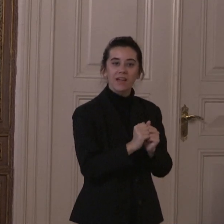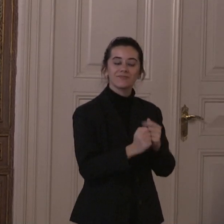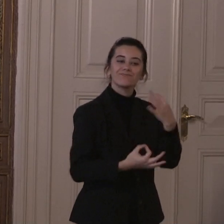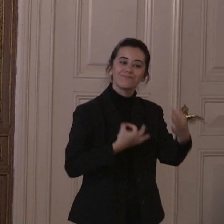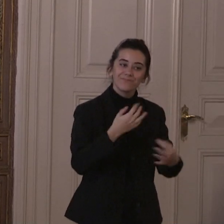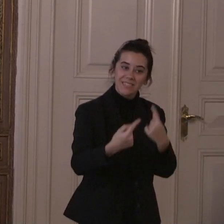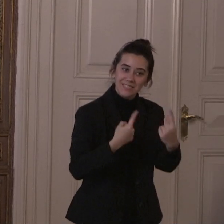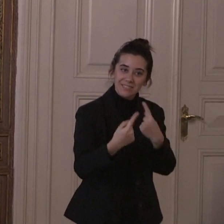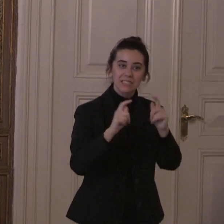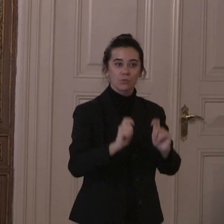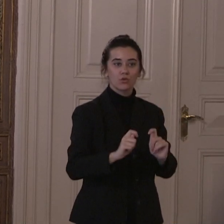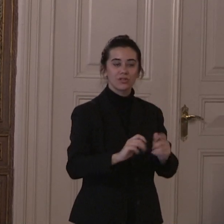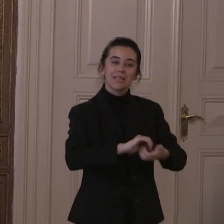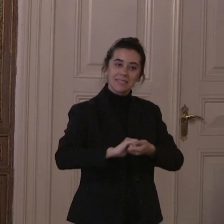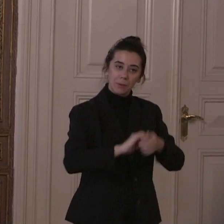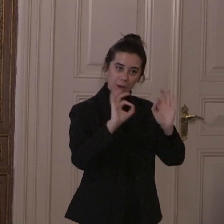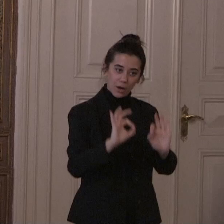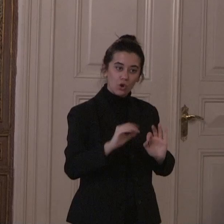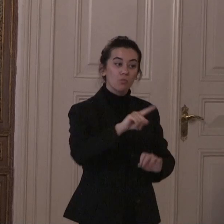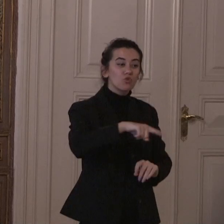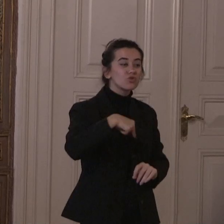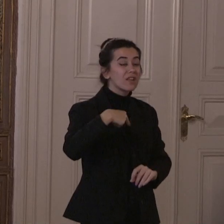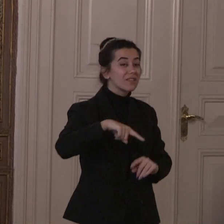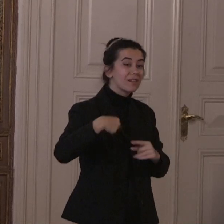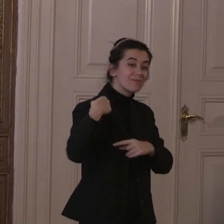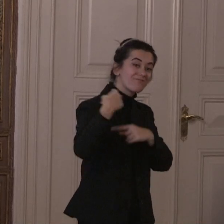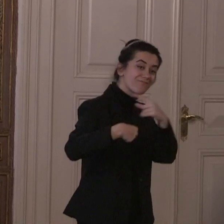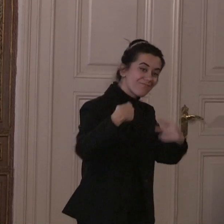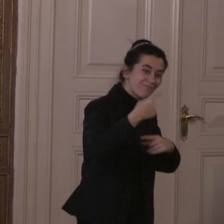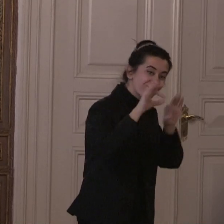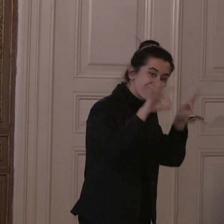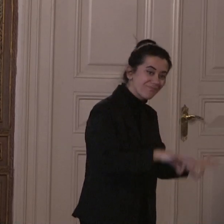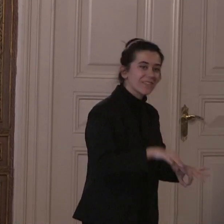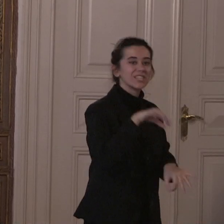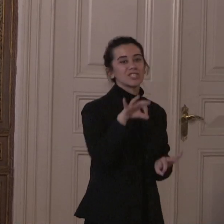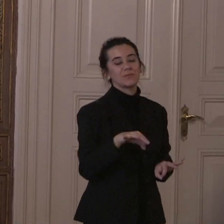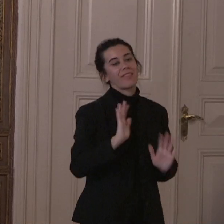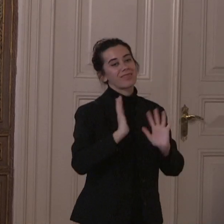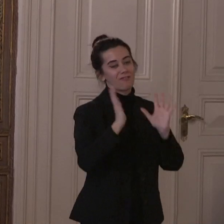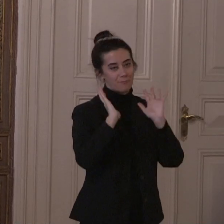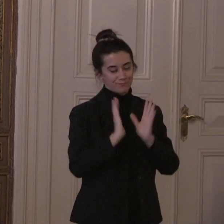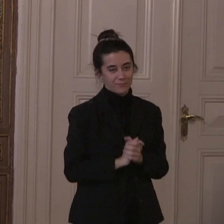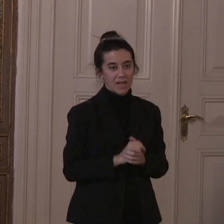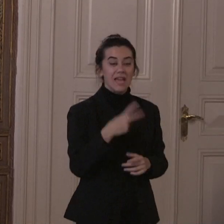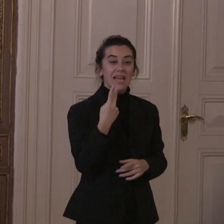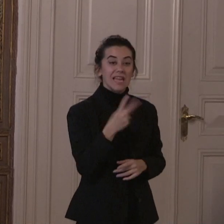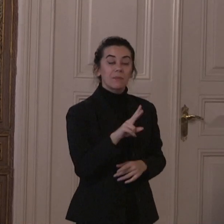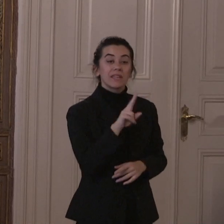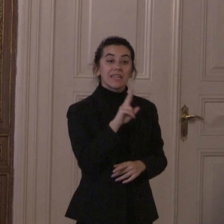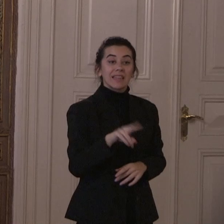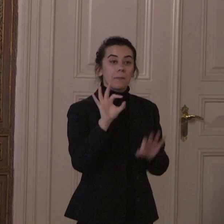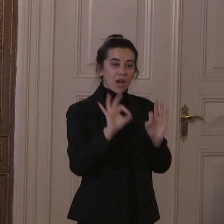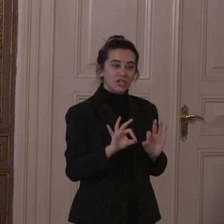beri atölyemiz faaliyete devam ediyor. 2012'de, 2007'de başladığımız çabalar 5 yıl